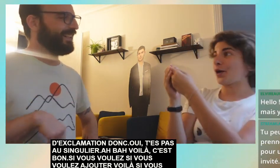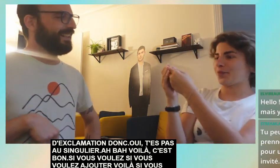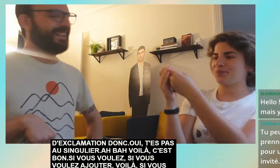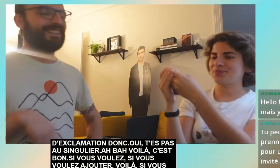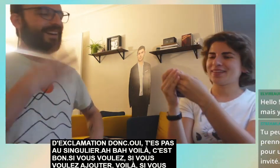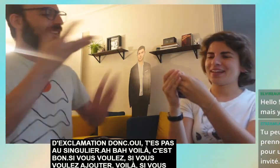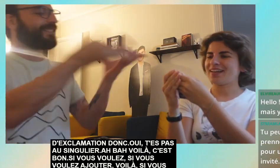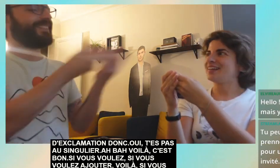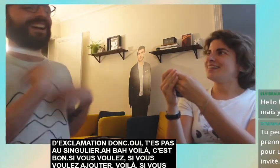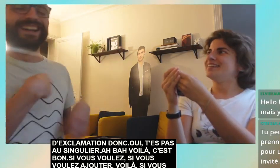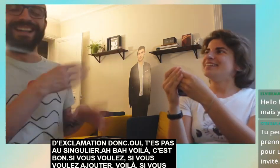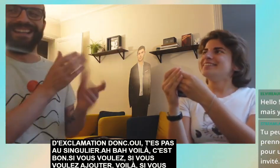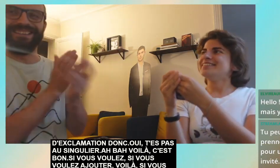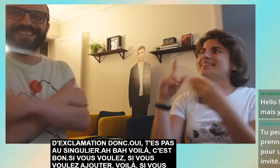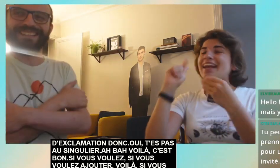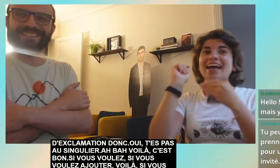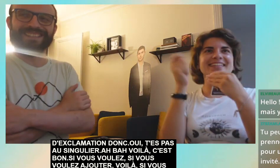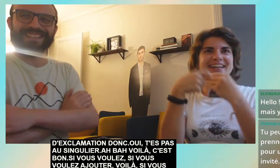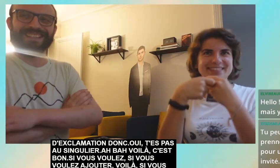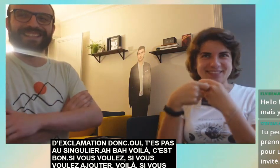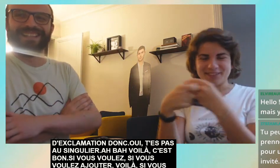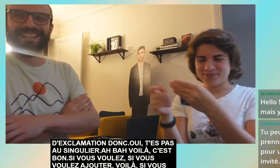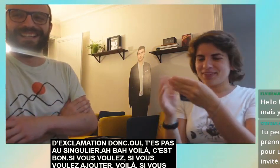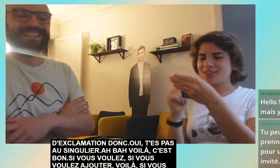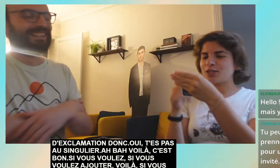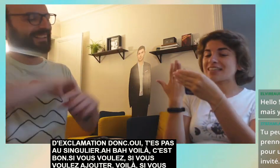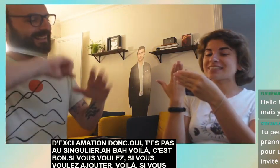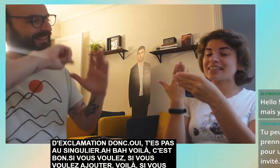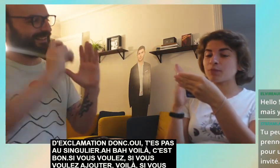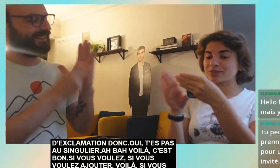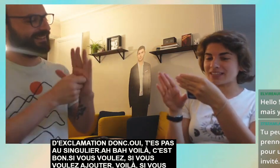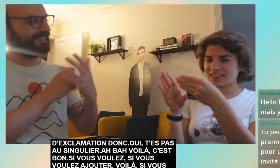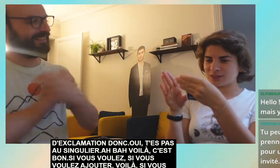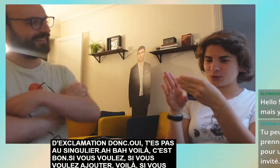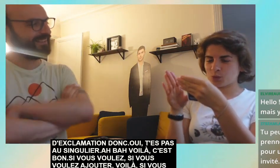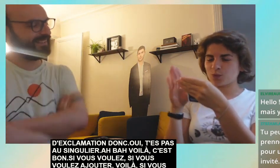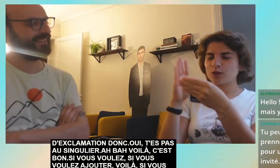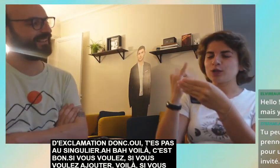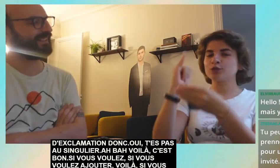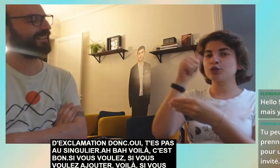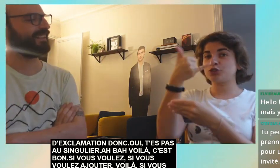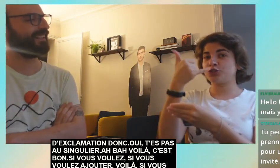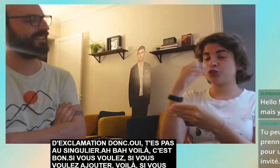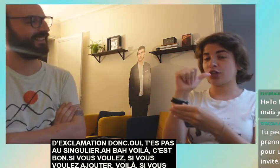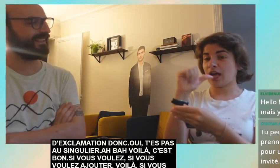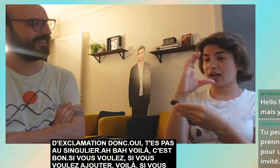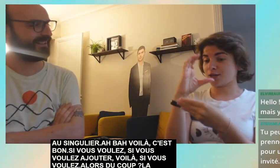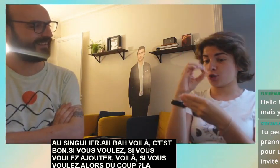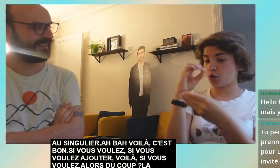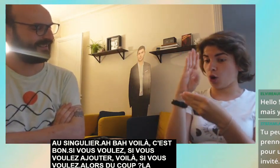Alors, Du coup. Oui. la date de la démonstration de Jacob